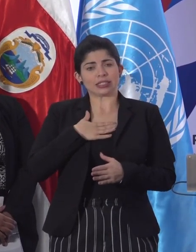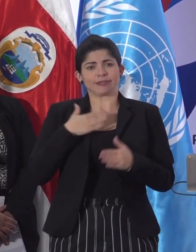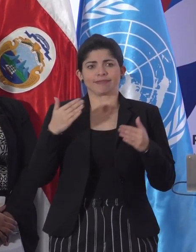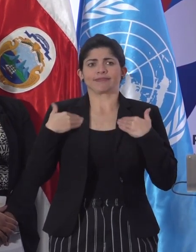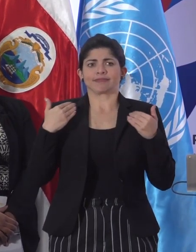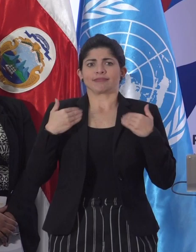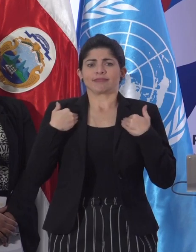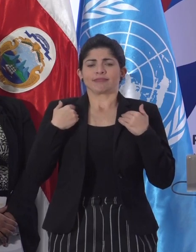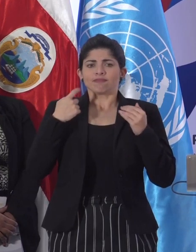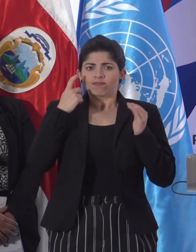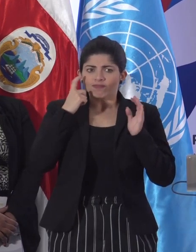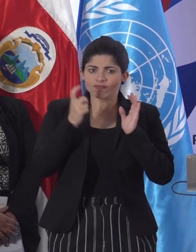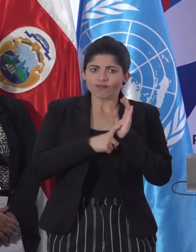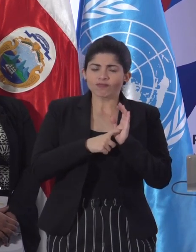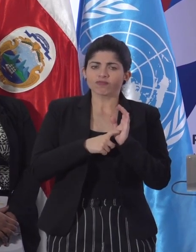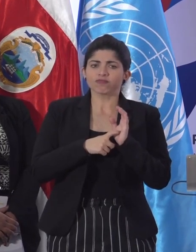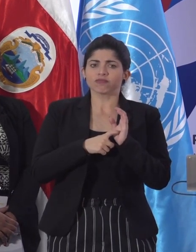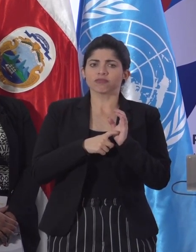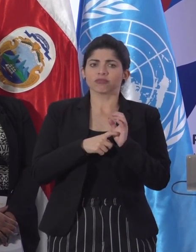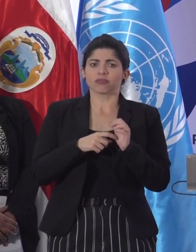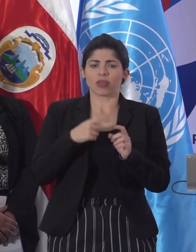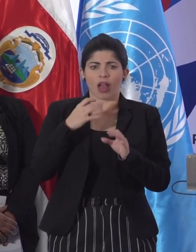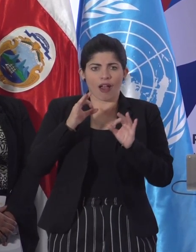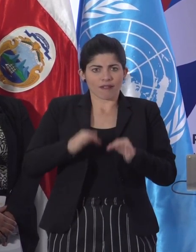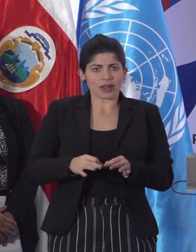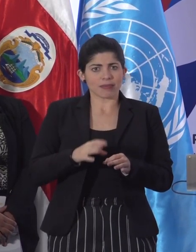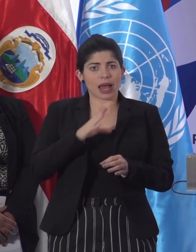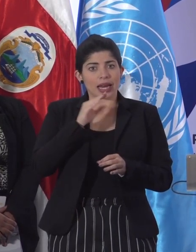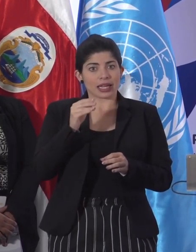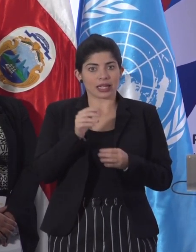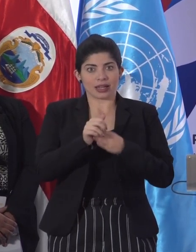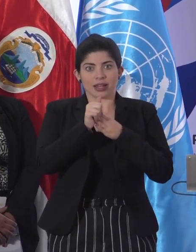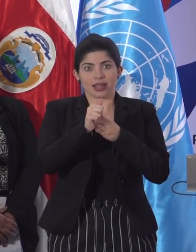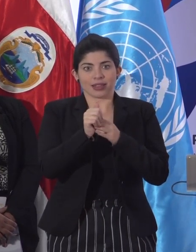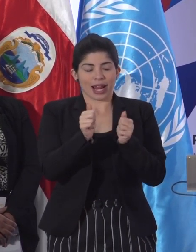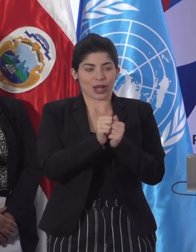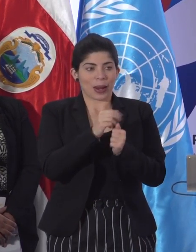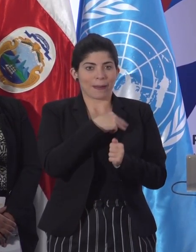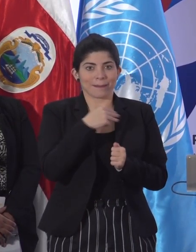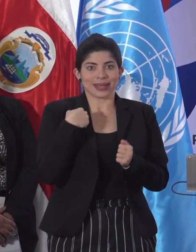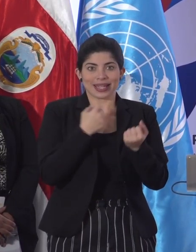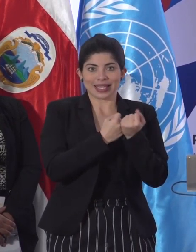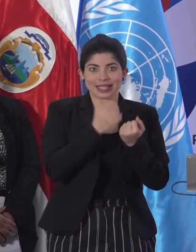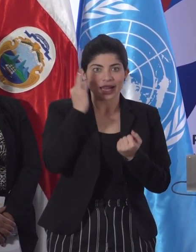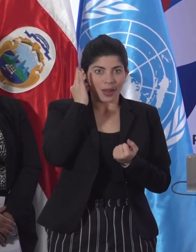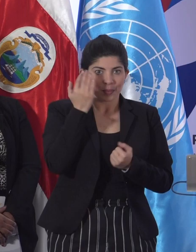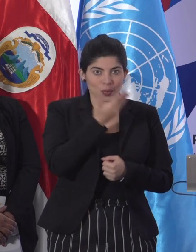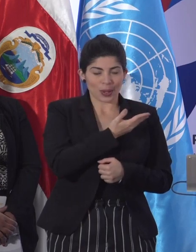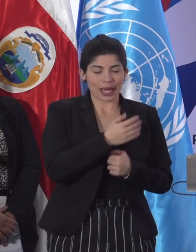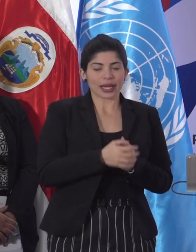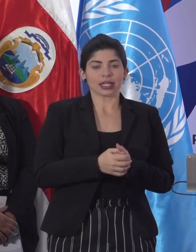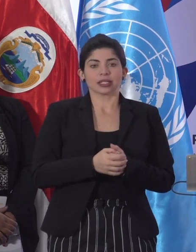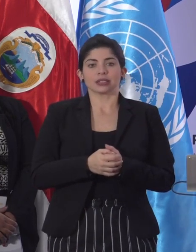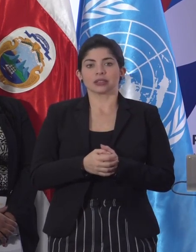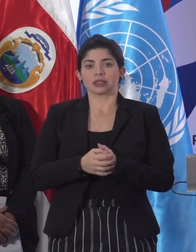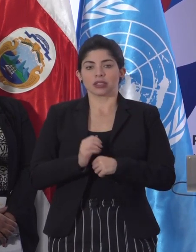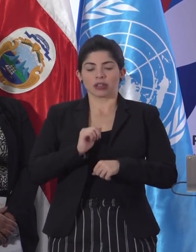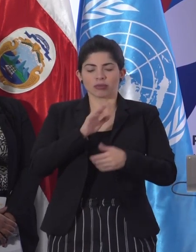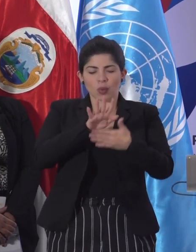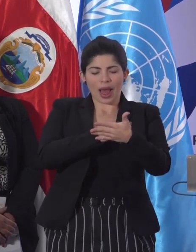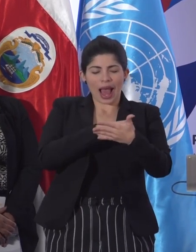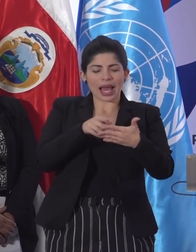grato reafirmar y liderar a la par de la ministra de la Condición de la Mujer, una